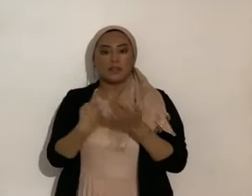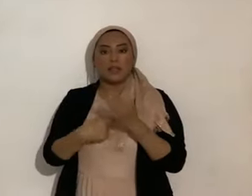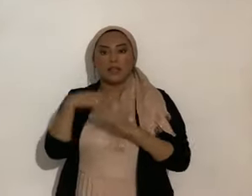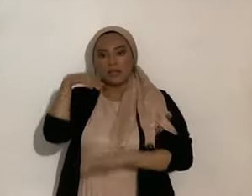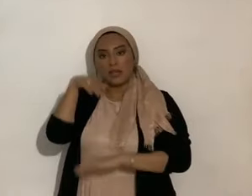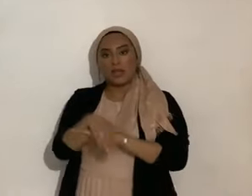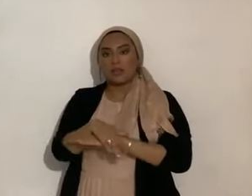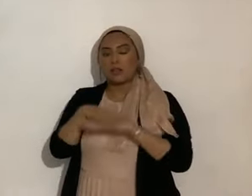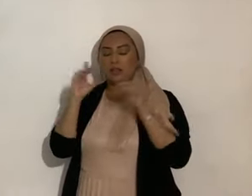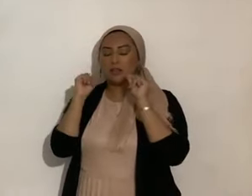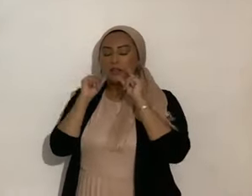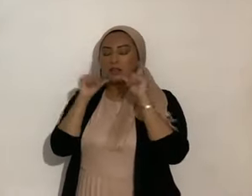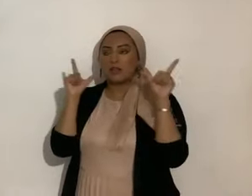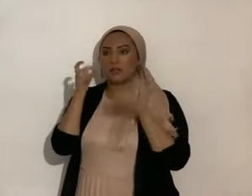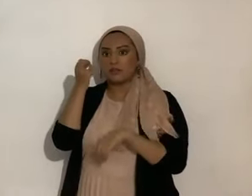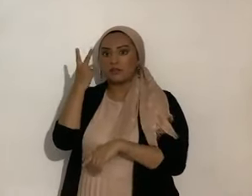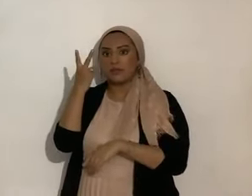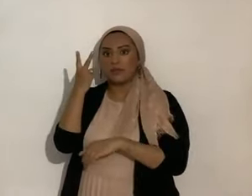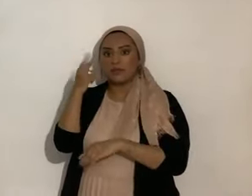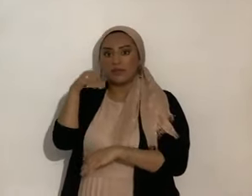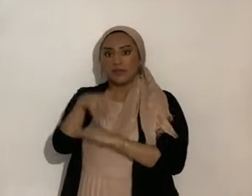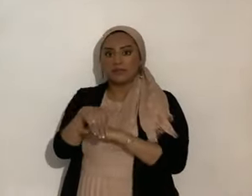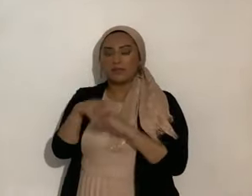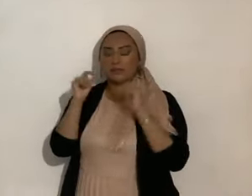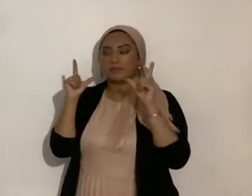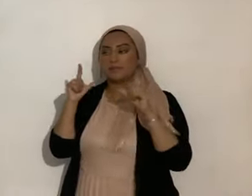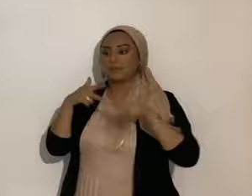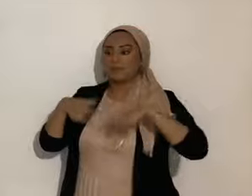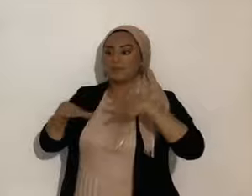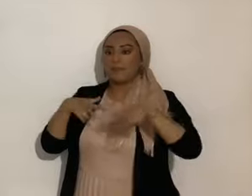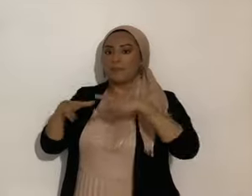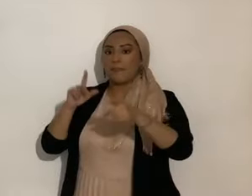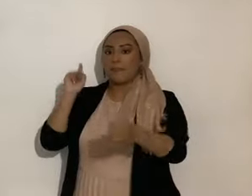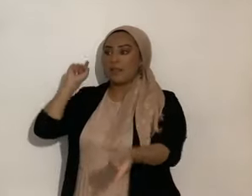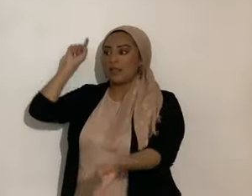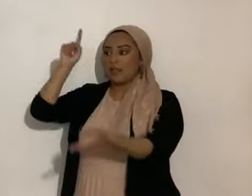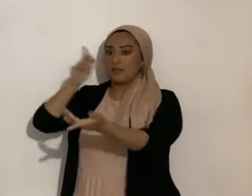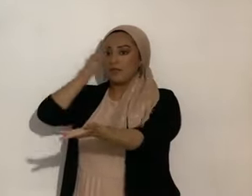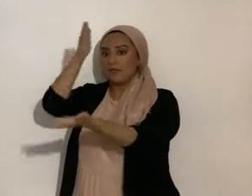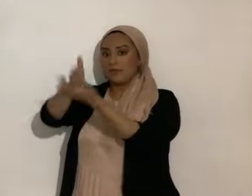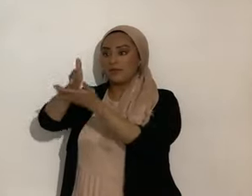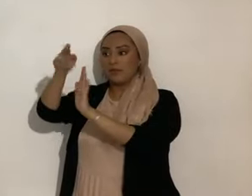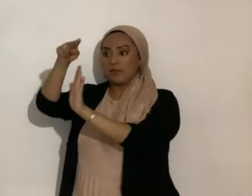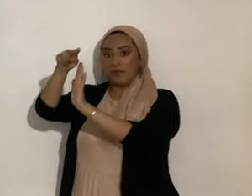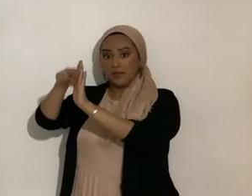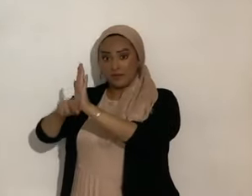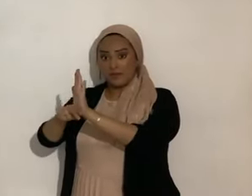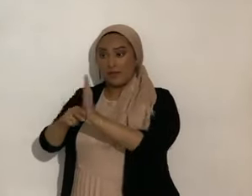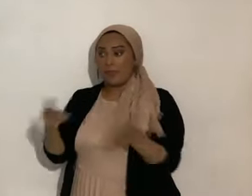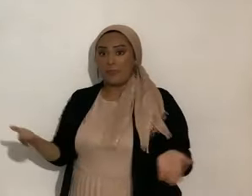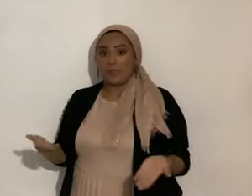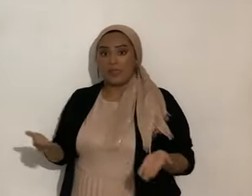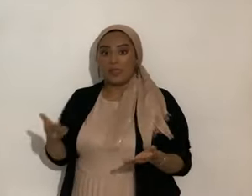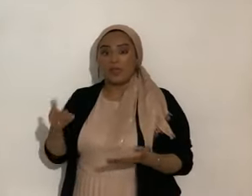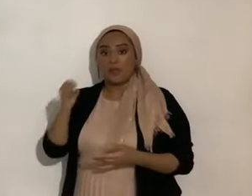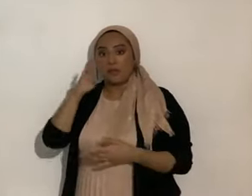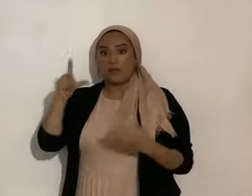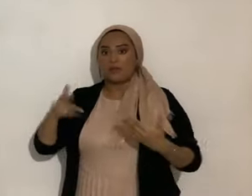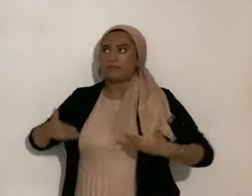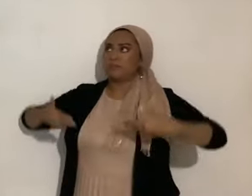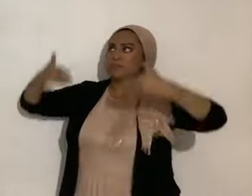noche, ¿sí? A las 12 de la noche, y se iba caminando hasta el panteón. Las paredes del panteón aquí municipal de Tehuacán